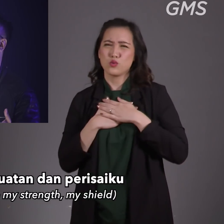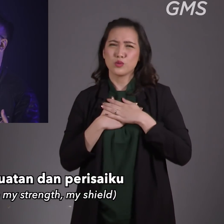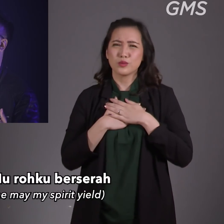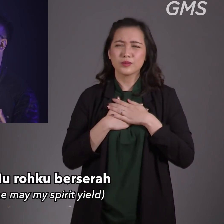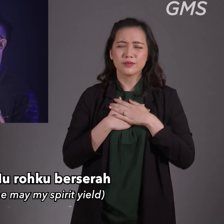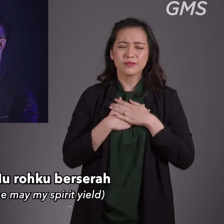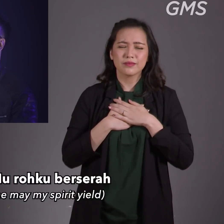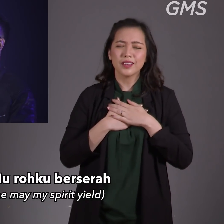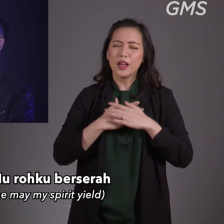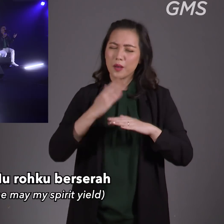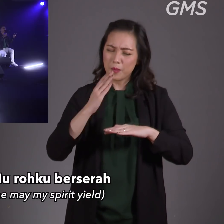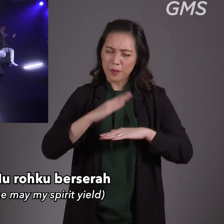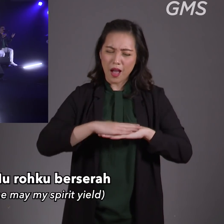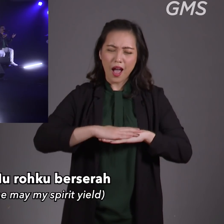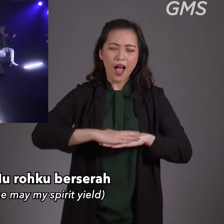perisaiku,